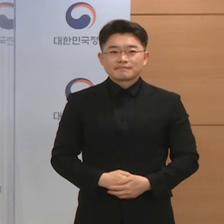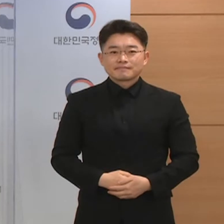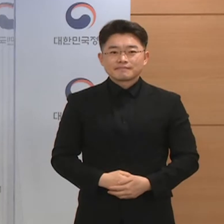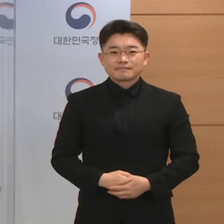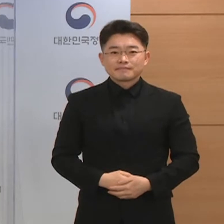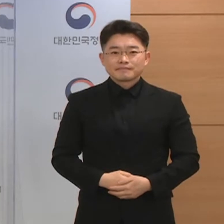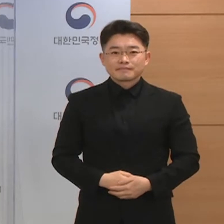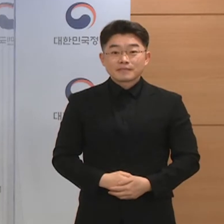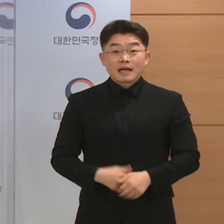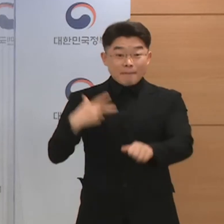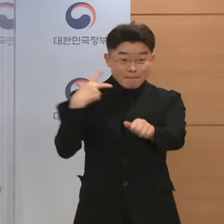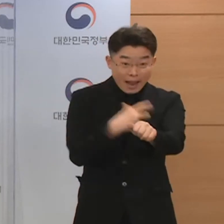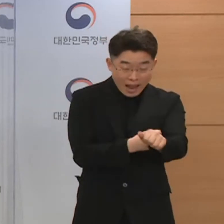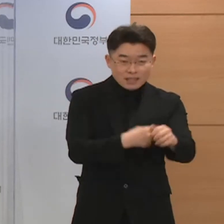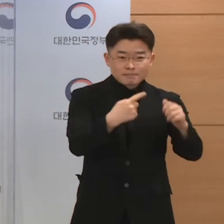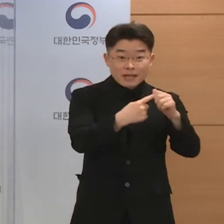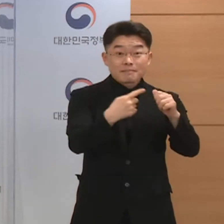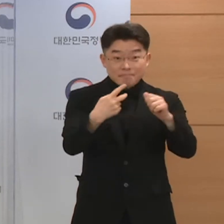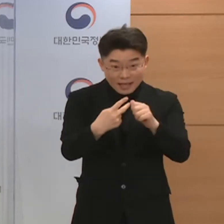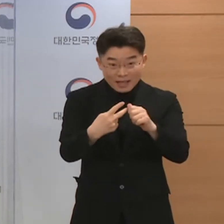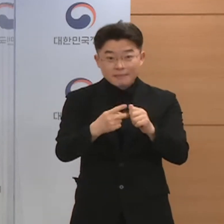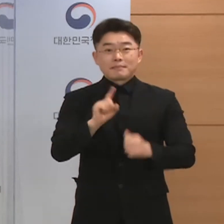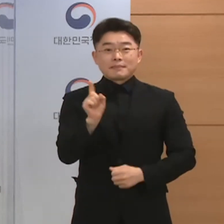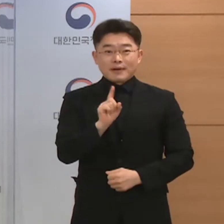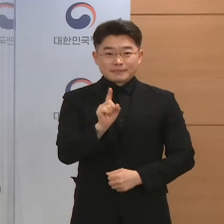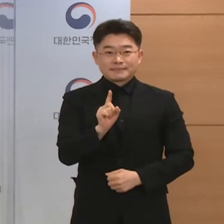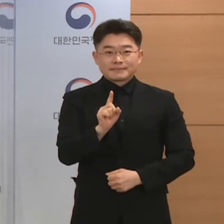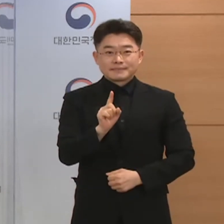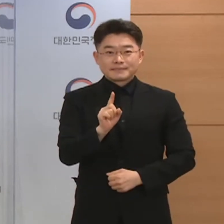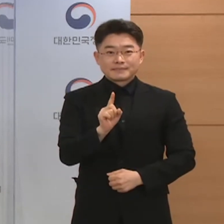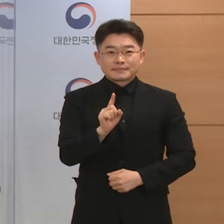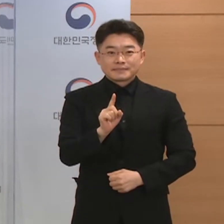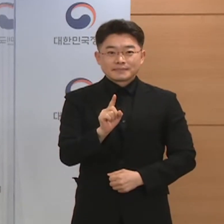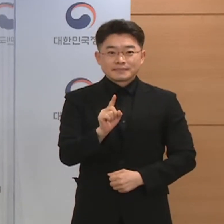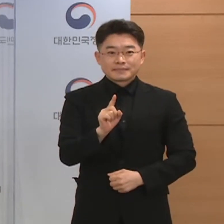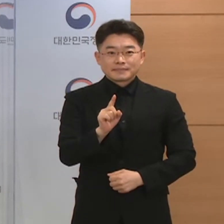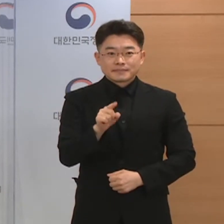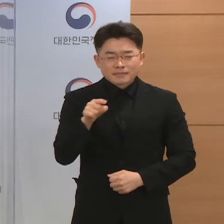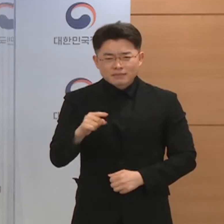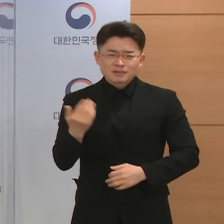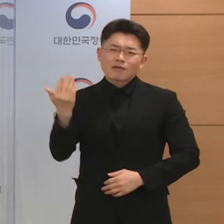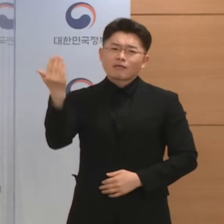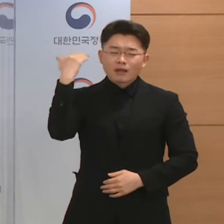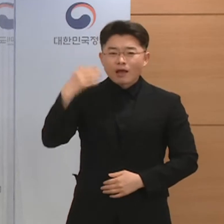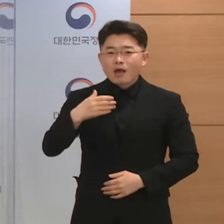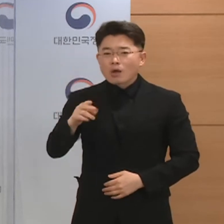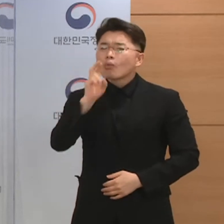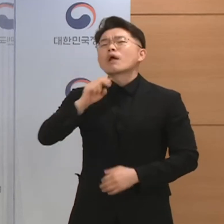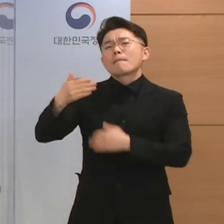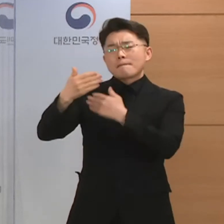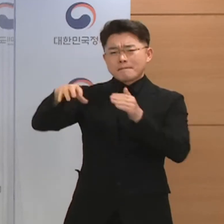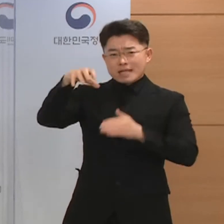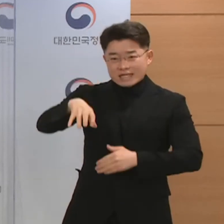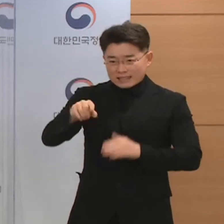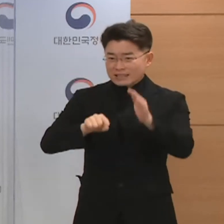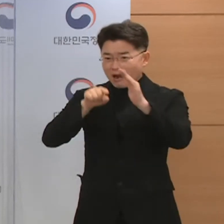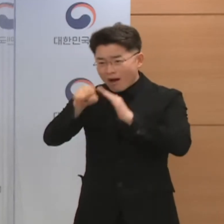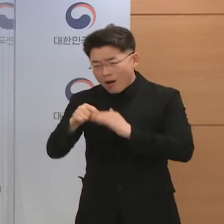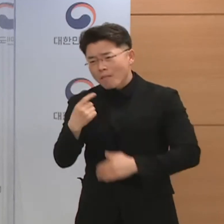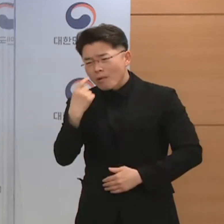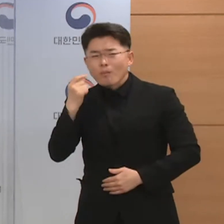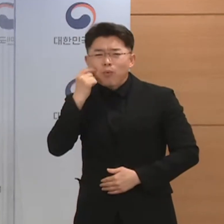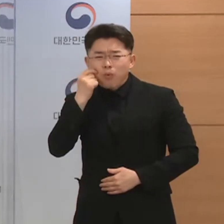예방접종을 2차까지 완료한 분들은 그간 감염 위험이 커서 중단한 노래교실, 관악기